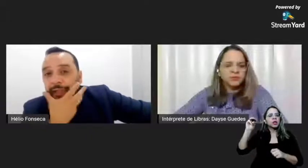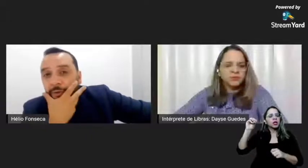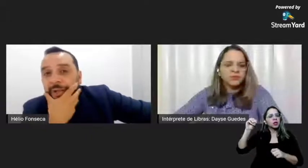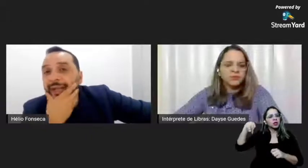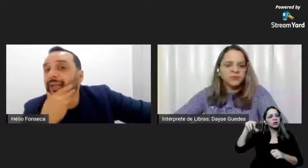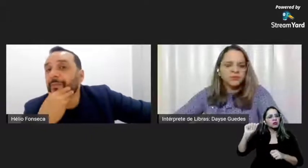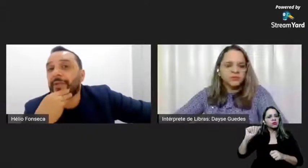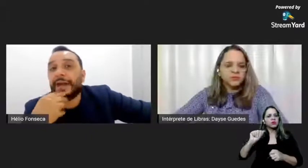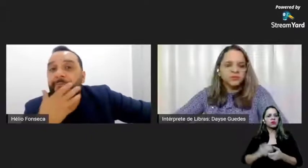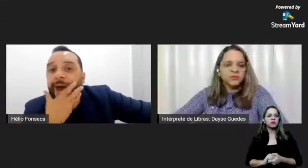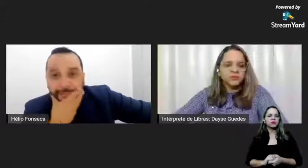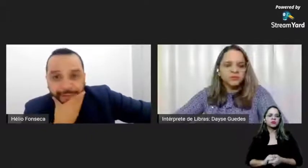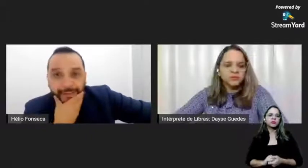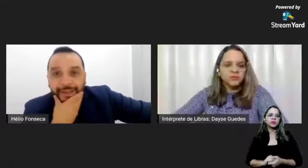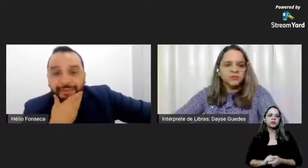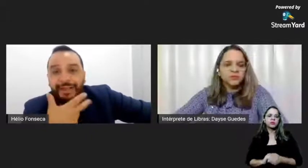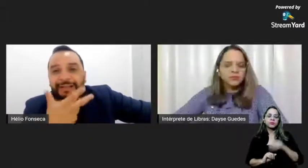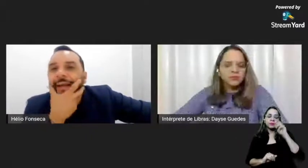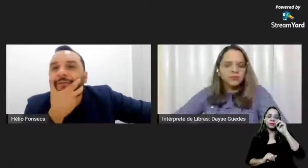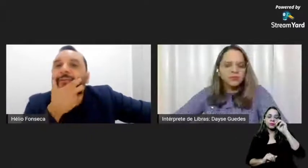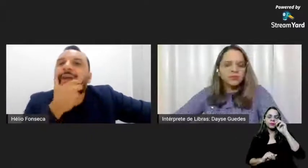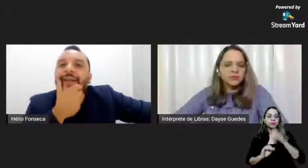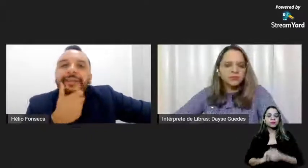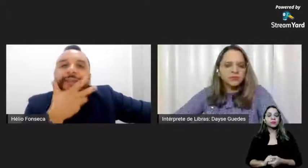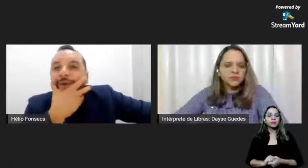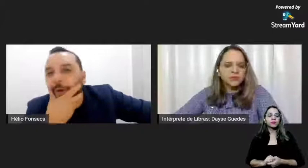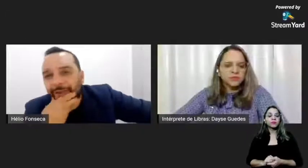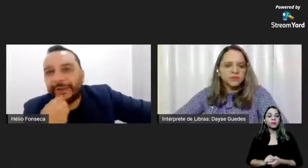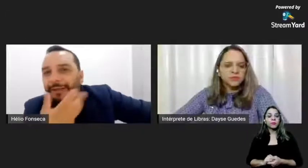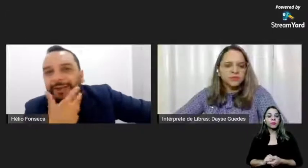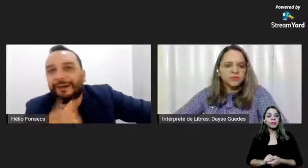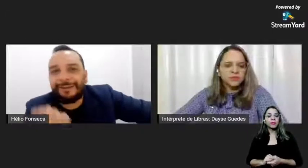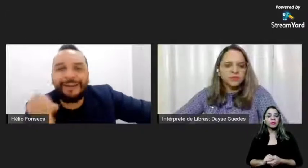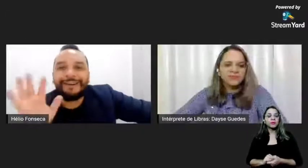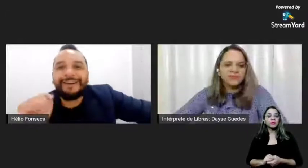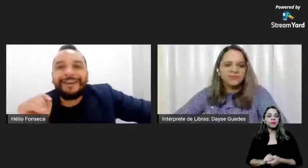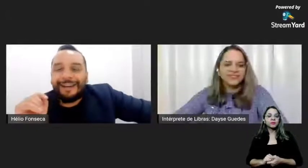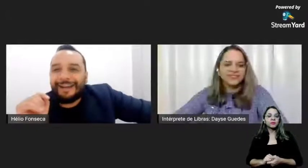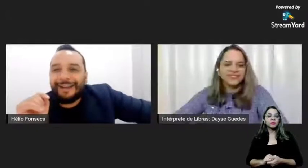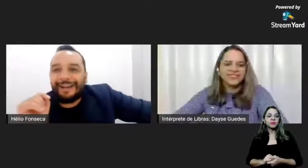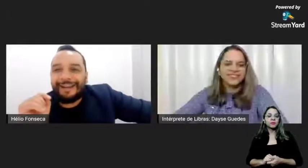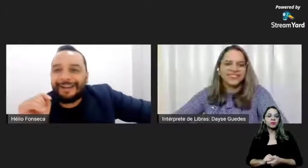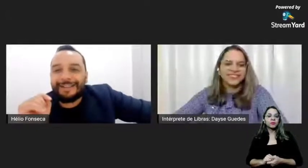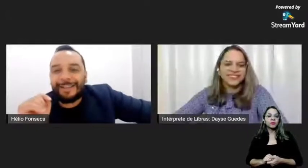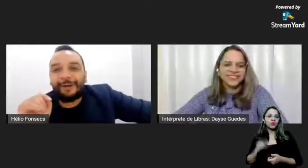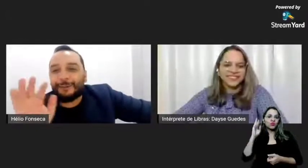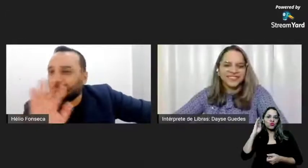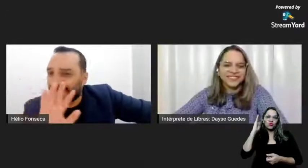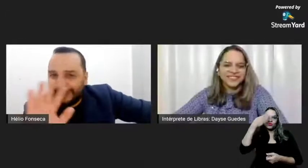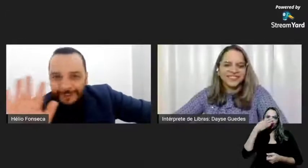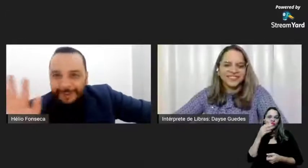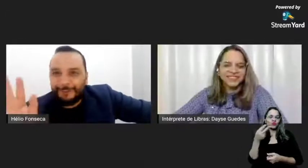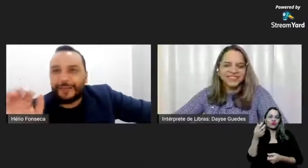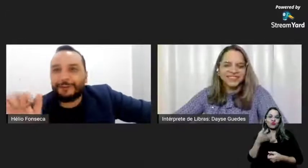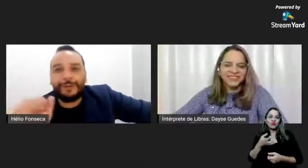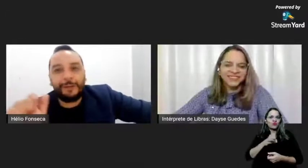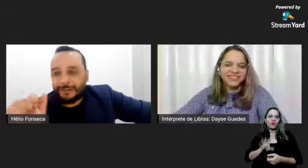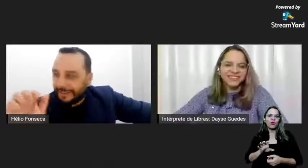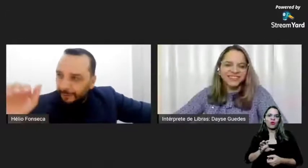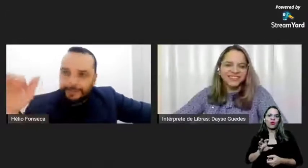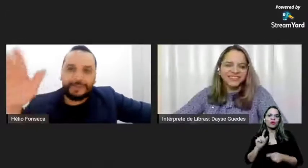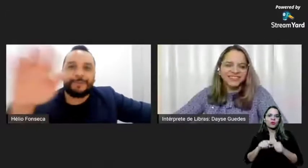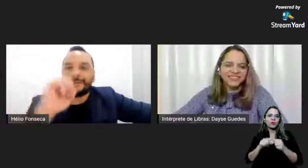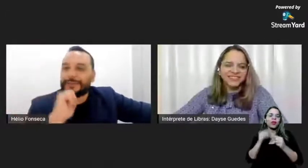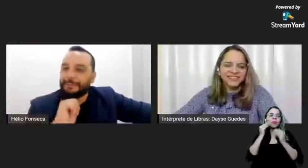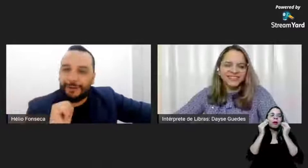cegos que usam o Tadoma reclamam da minha barba, porque eles falam, fico pegando esse negócio aí e tal. Então, eu deixo eles à vontade, falando,